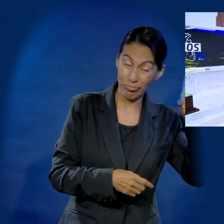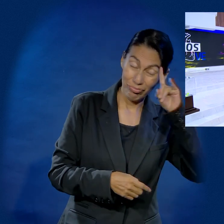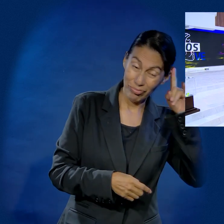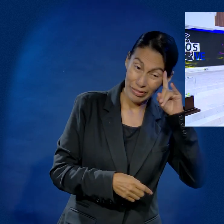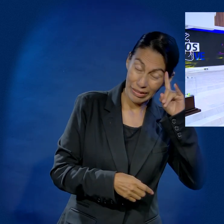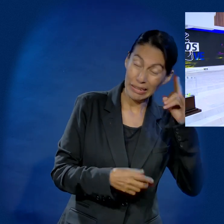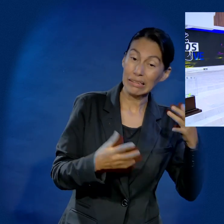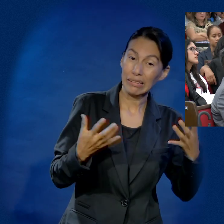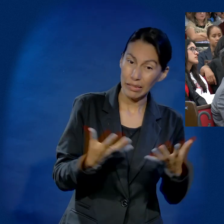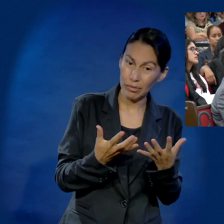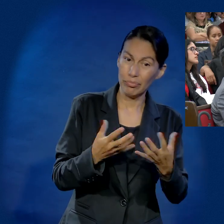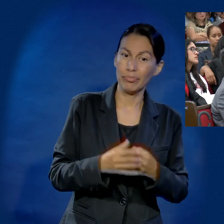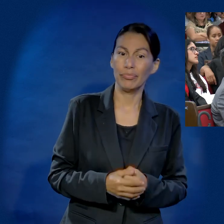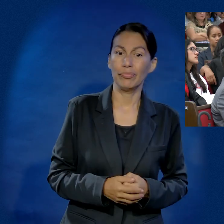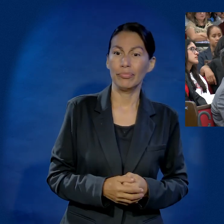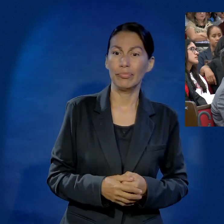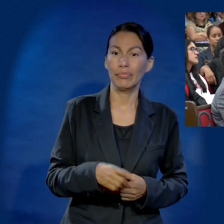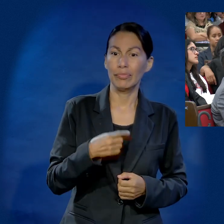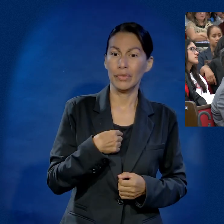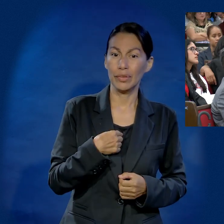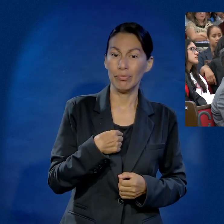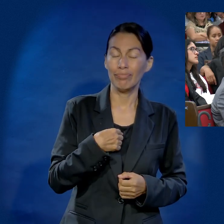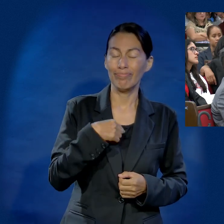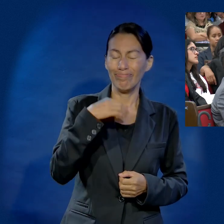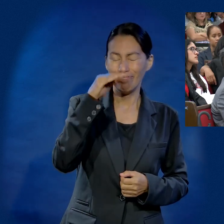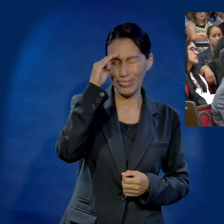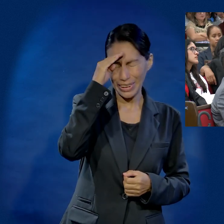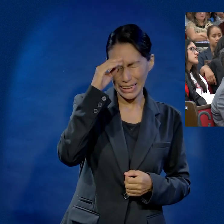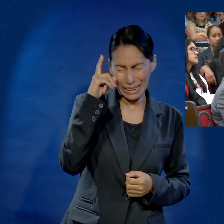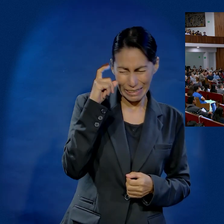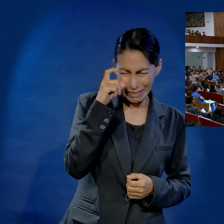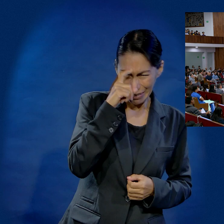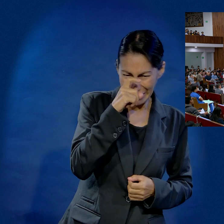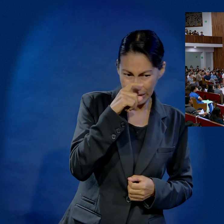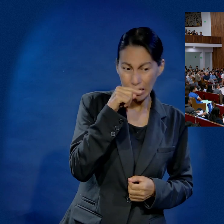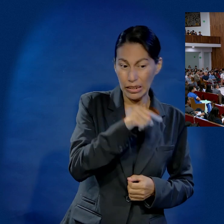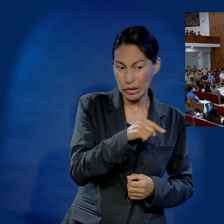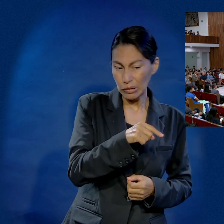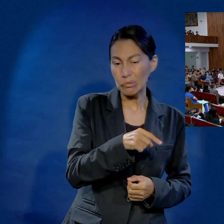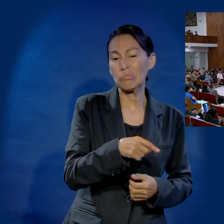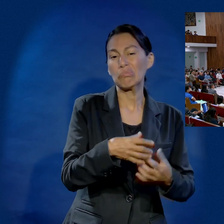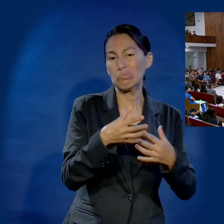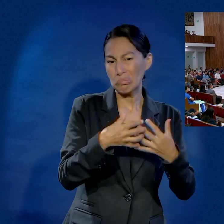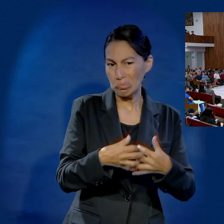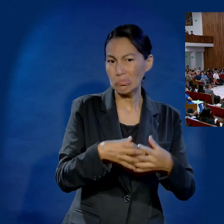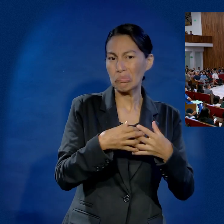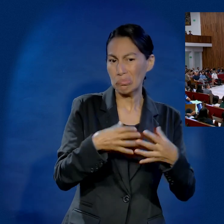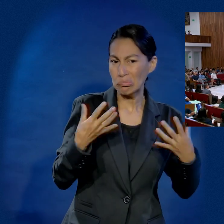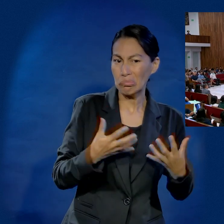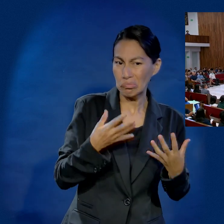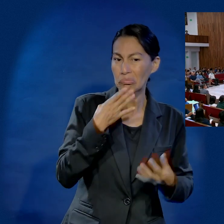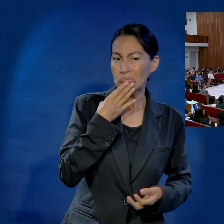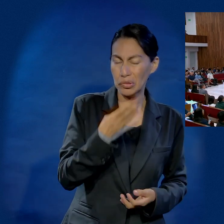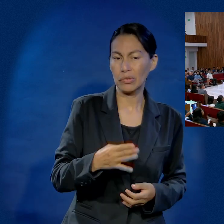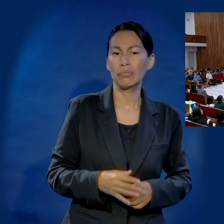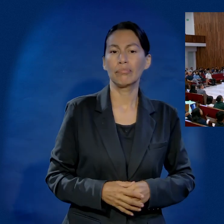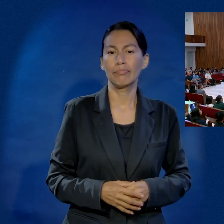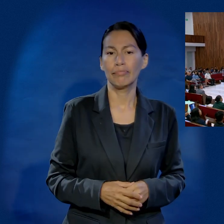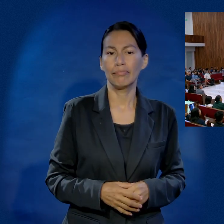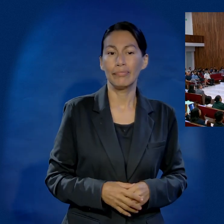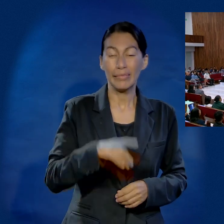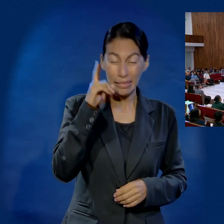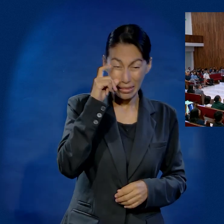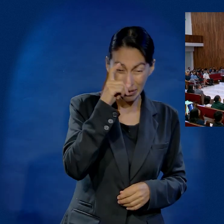excelencia, que a pesar de lo que me duele, lo tengo que decir, sigue funcionando mejor que la sección amarilla, funciona muy bien hoy